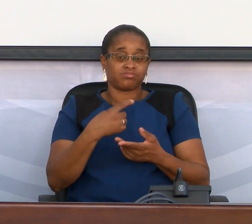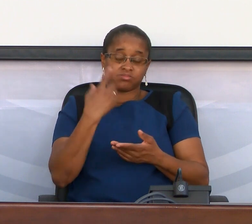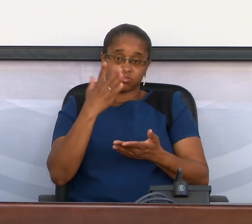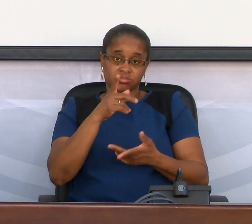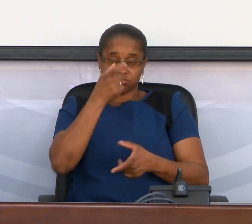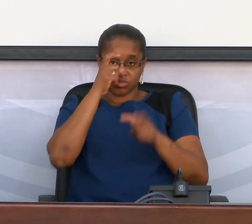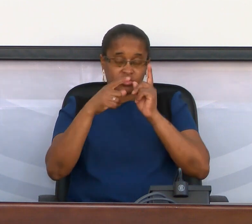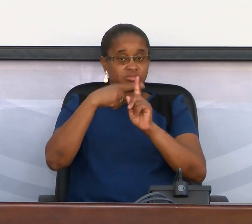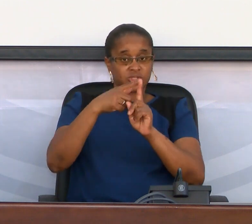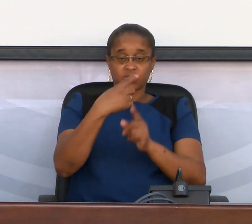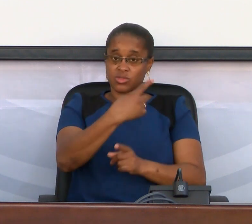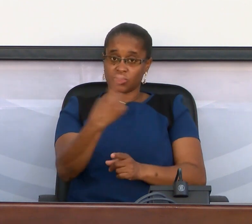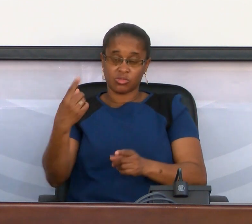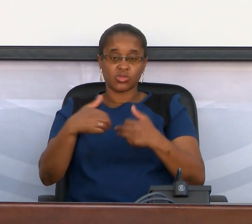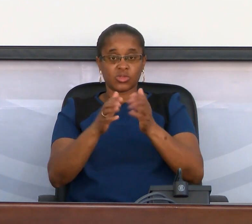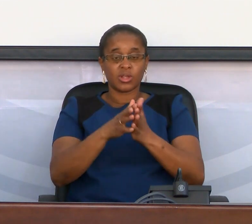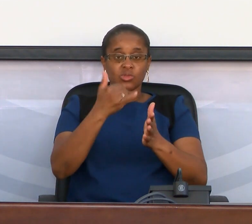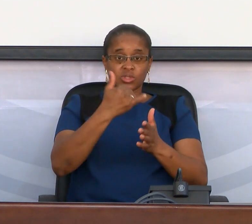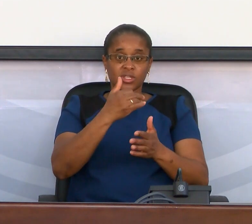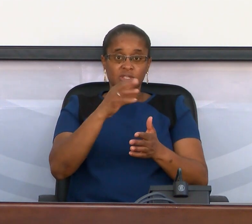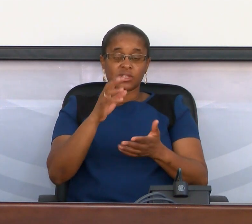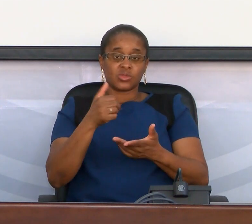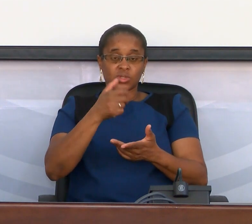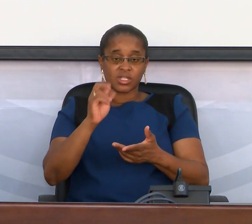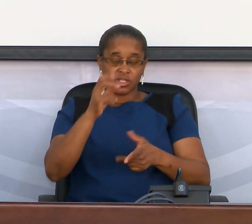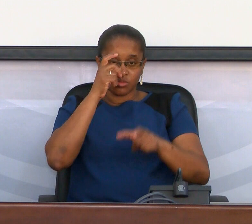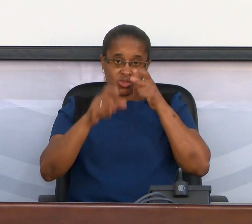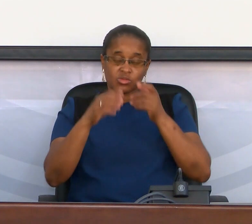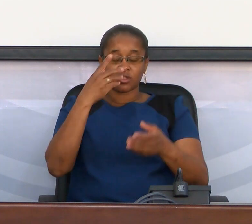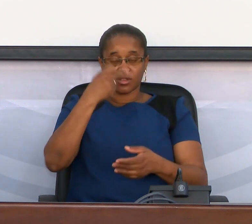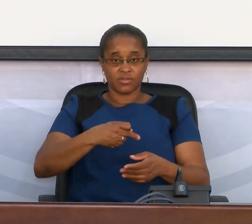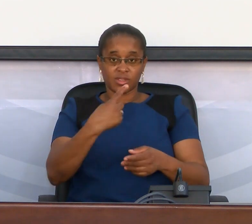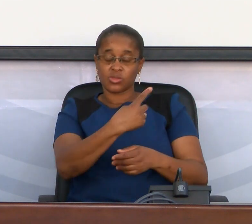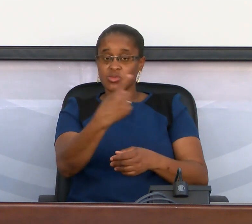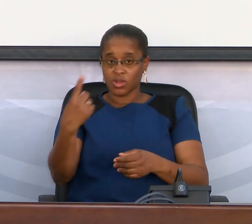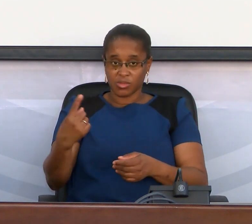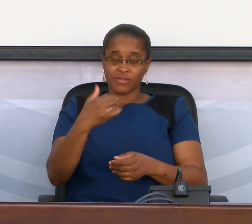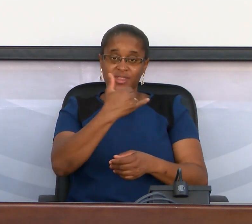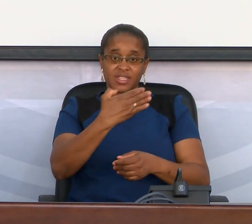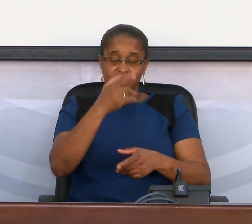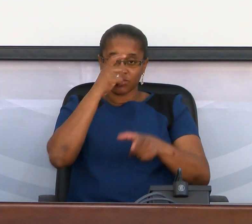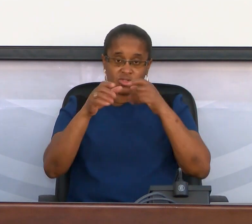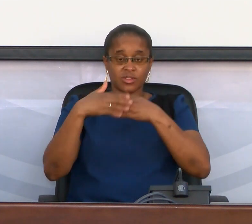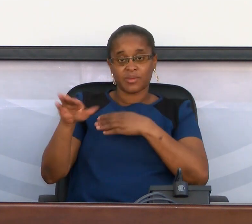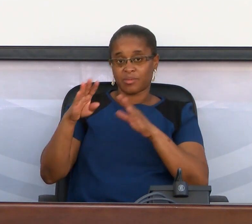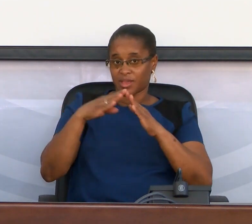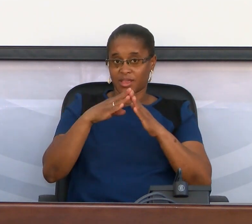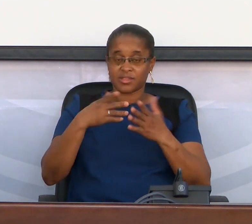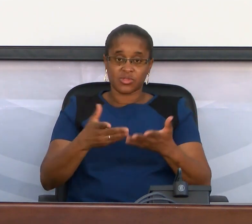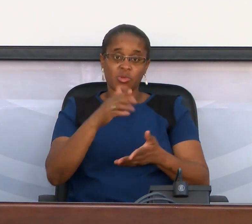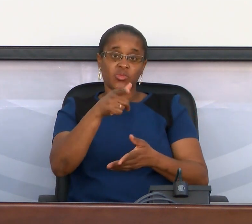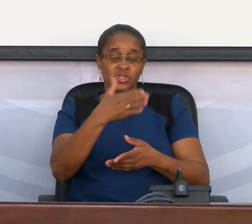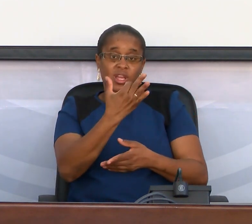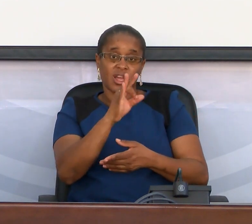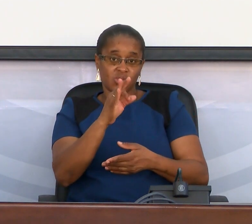isolamento, o que dá um total de 223 pessoas em isolamento, 27 altas e os tais 14